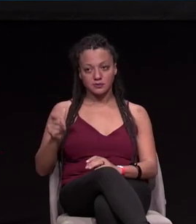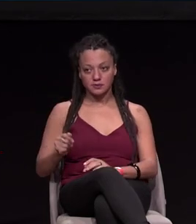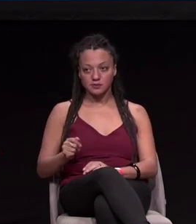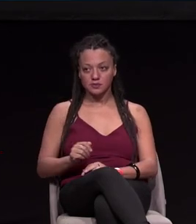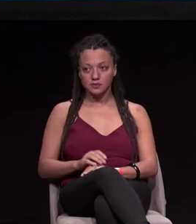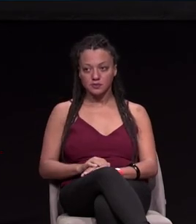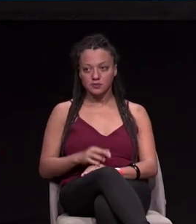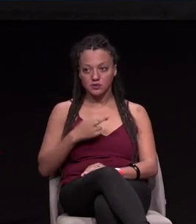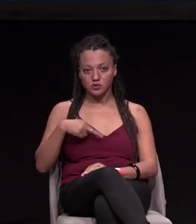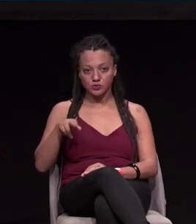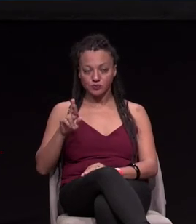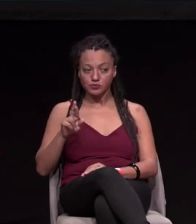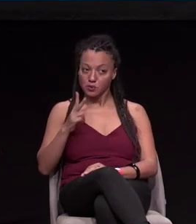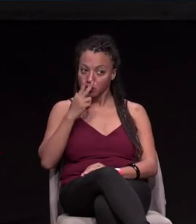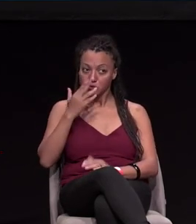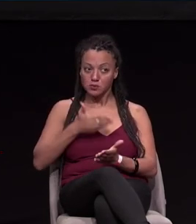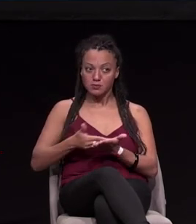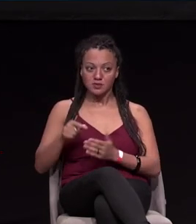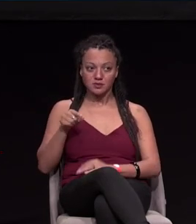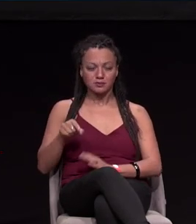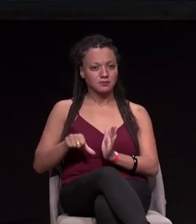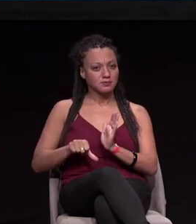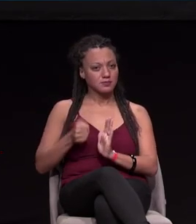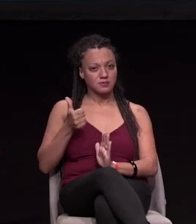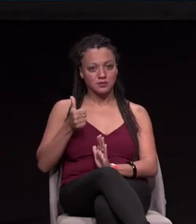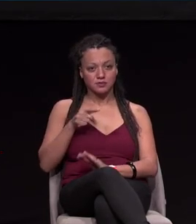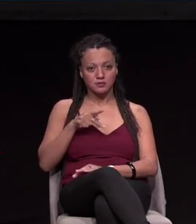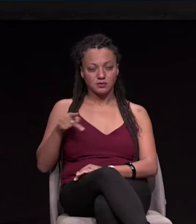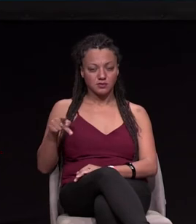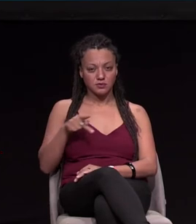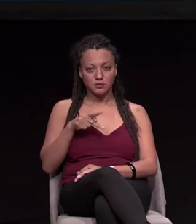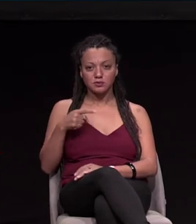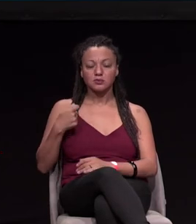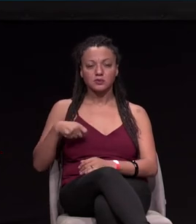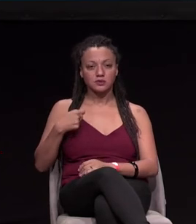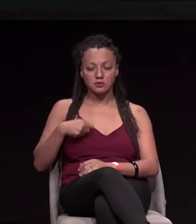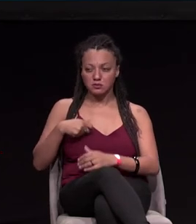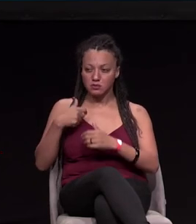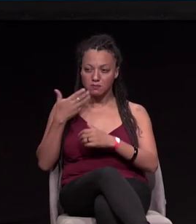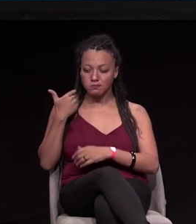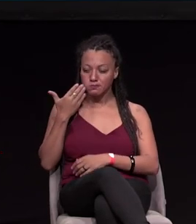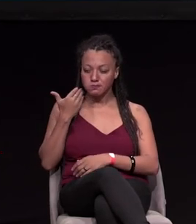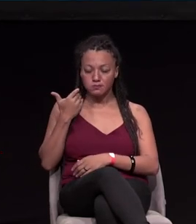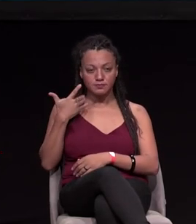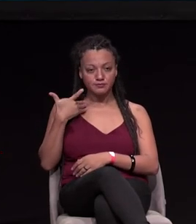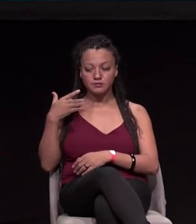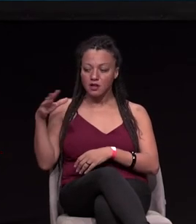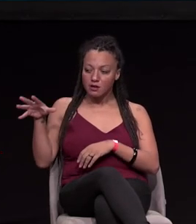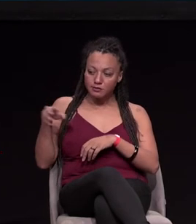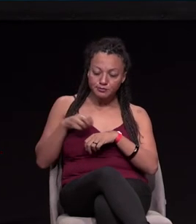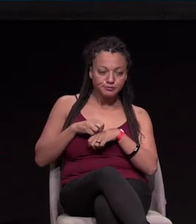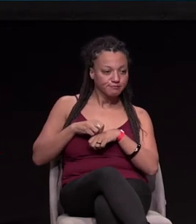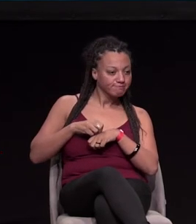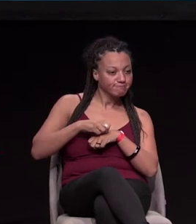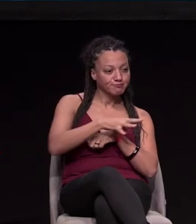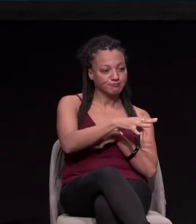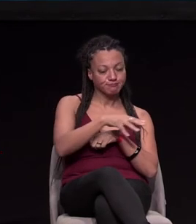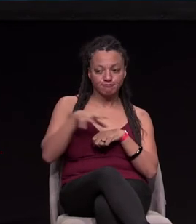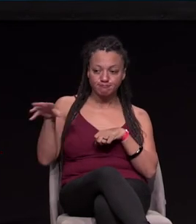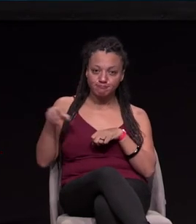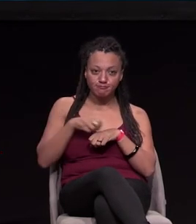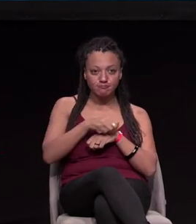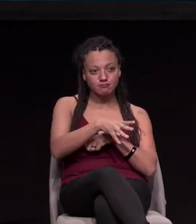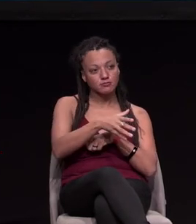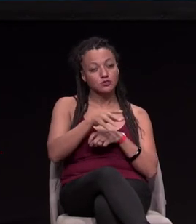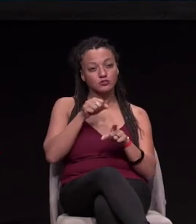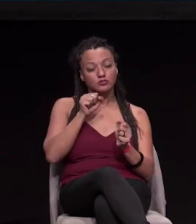então começa aí o professor precisa ser o mediador ali é dessa decide se iniciado com